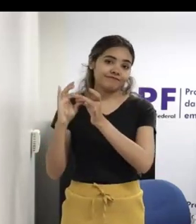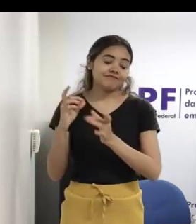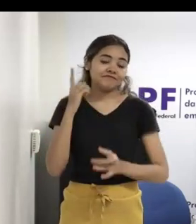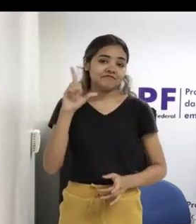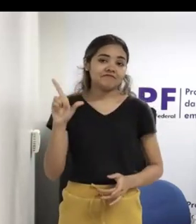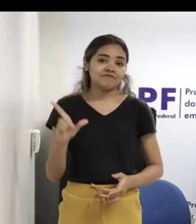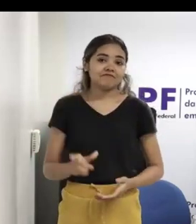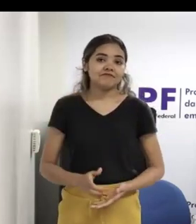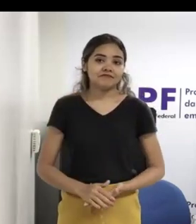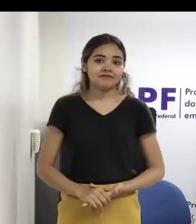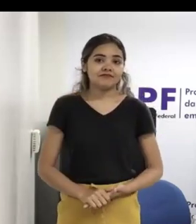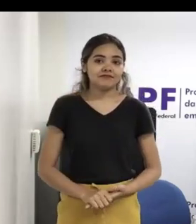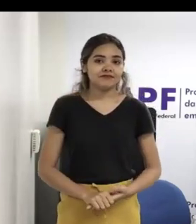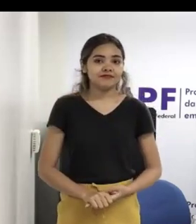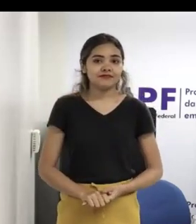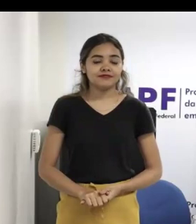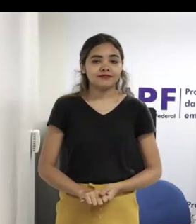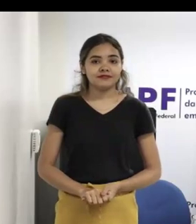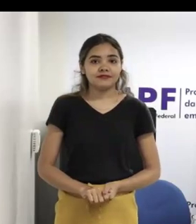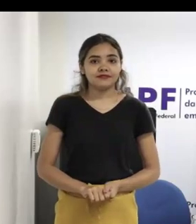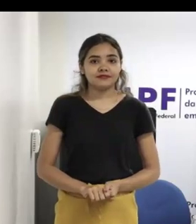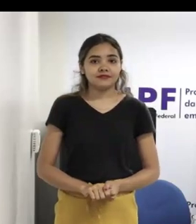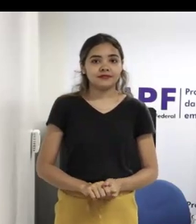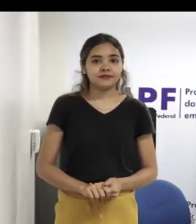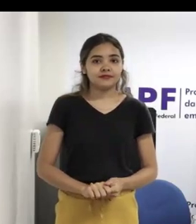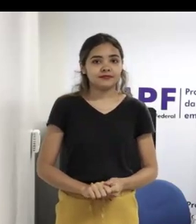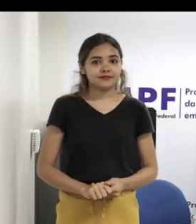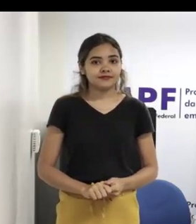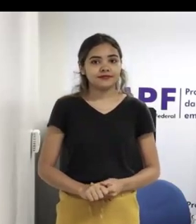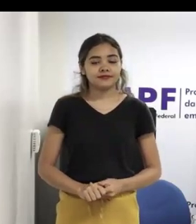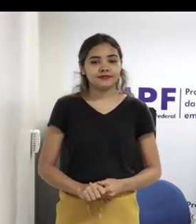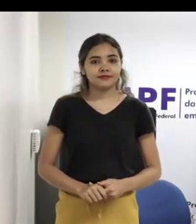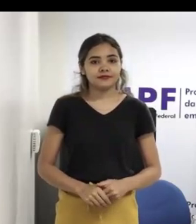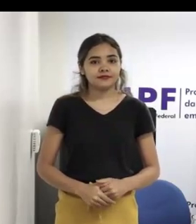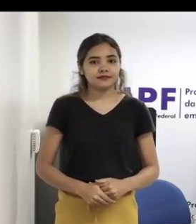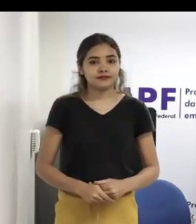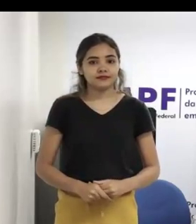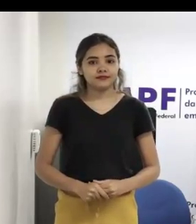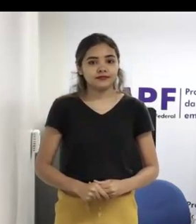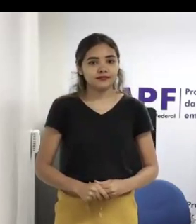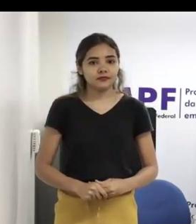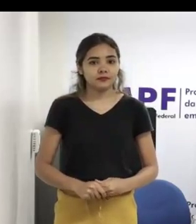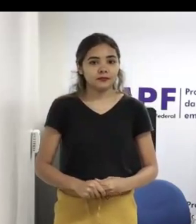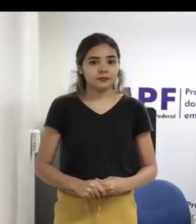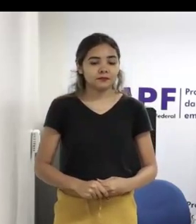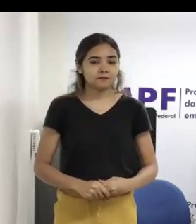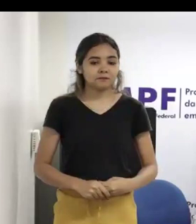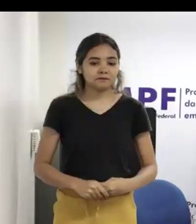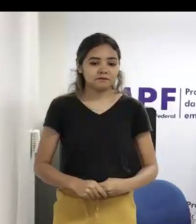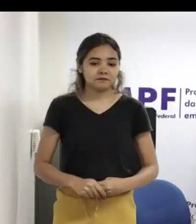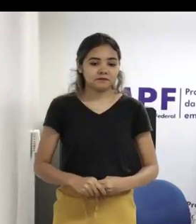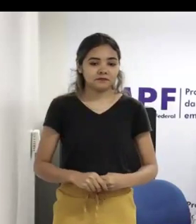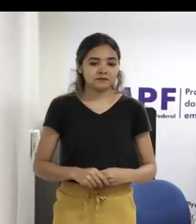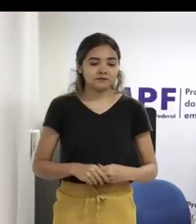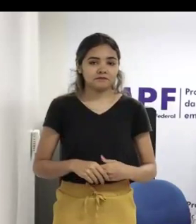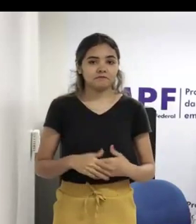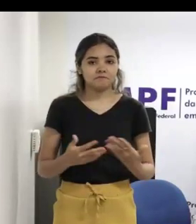consegue fazer um papel brilhante mas assim eu espero ter respondido tá essa questão da colheita de pro elementos de informações é